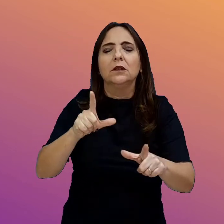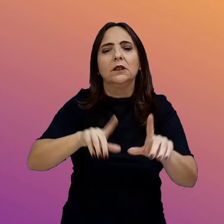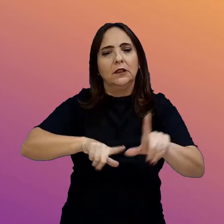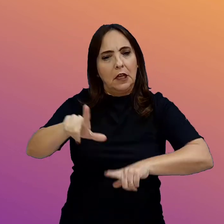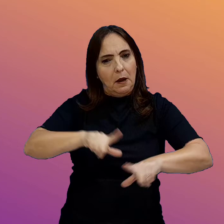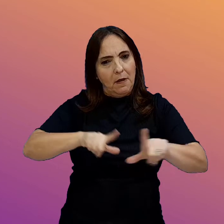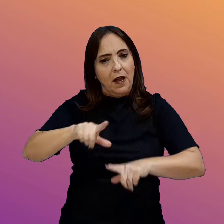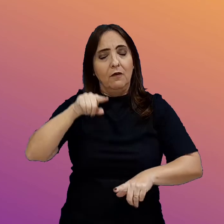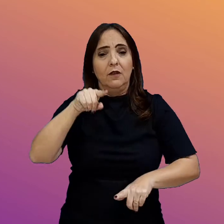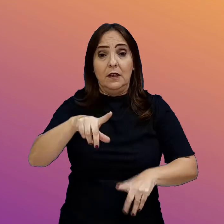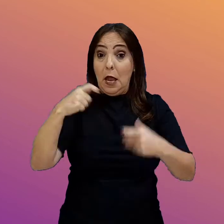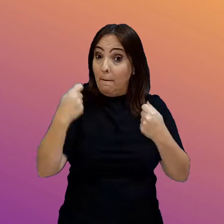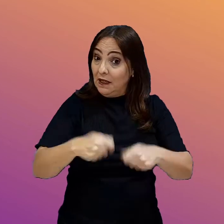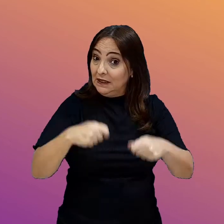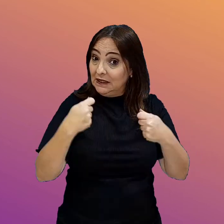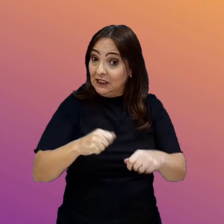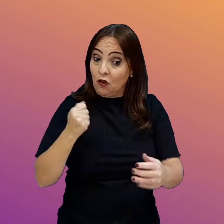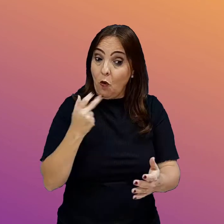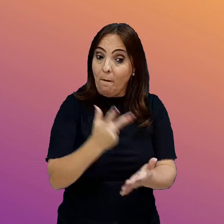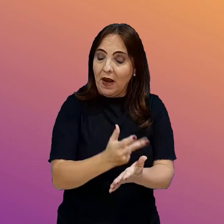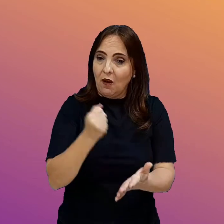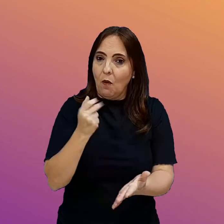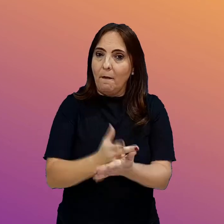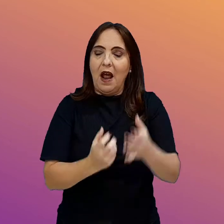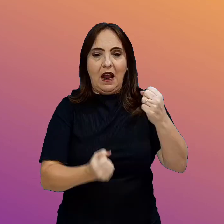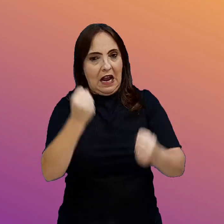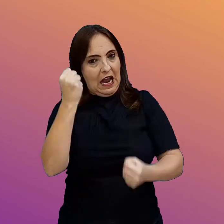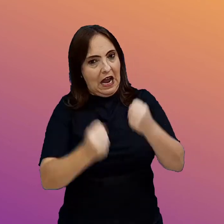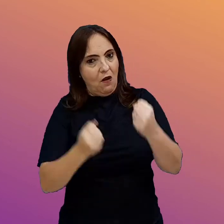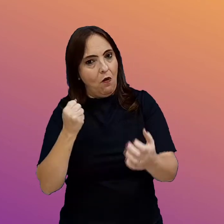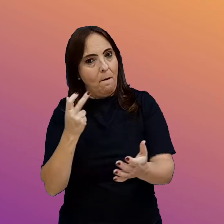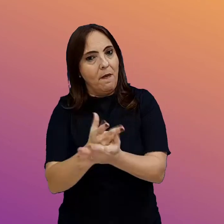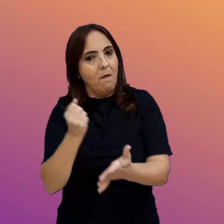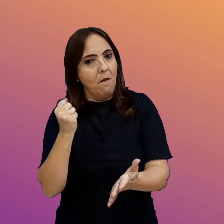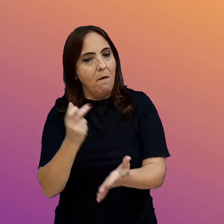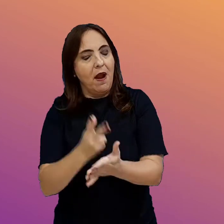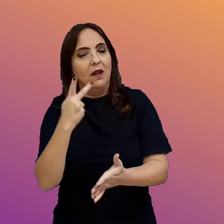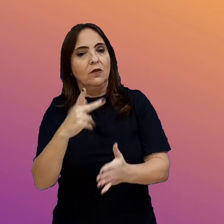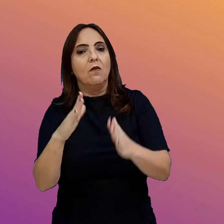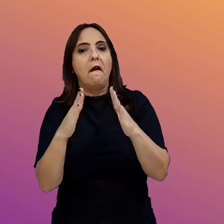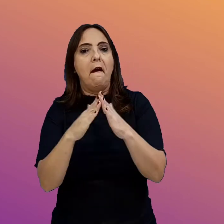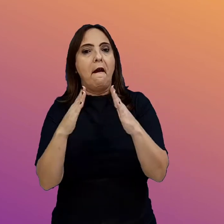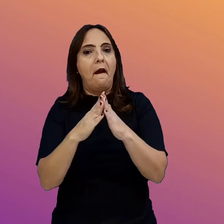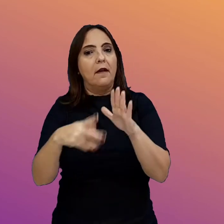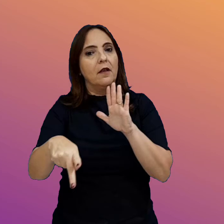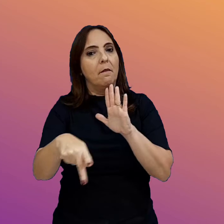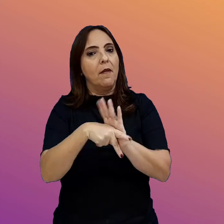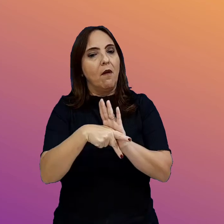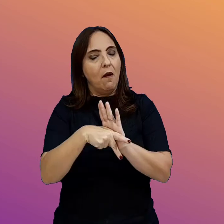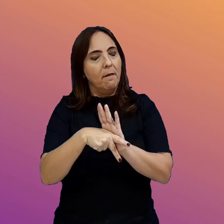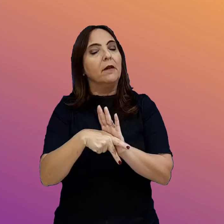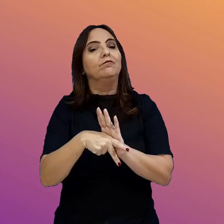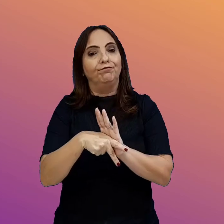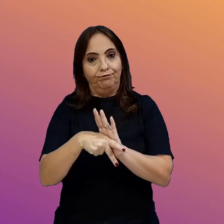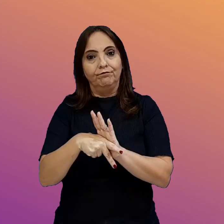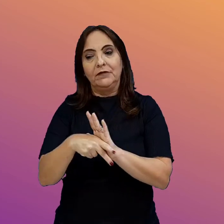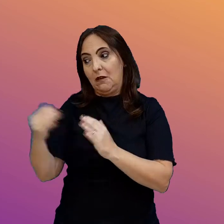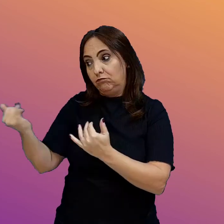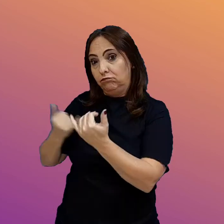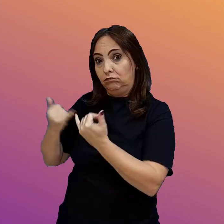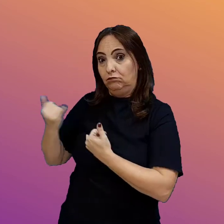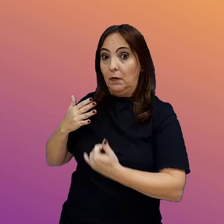comprar seu carro, você tem que comprar sua casa, você tem que casar. Mas espera aí, qual é o subsídio que eu, como